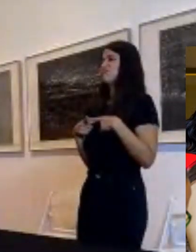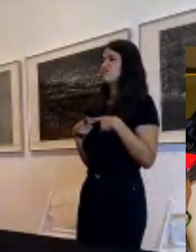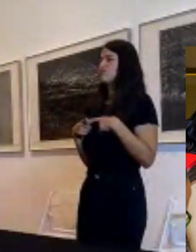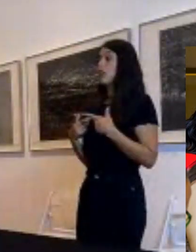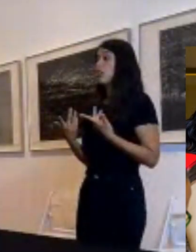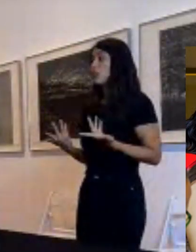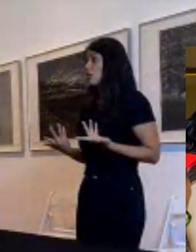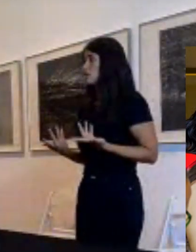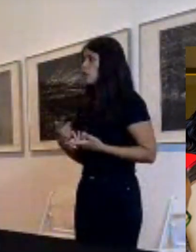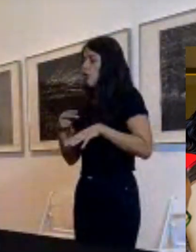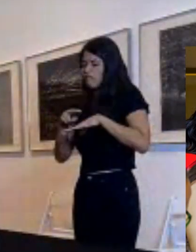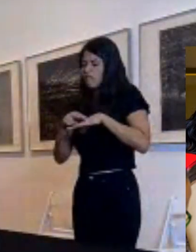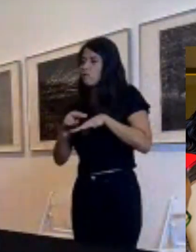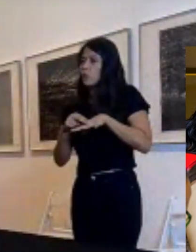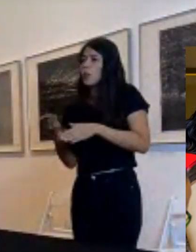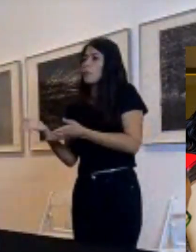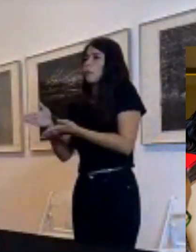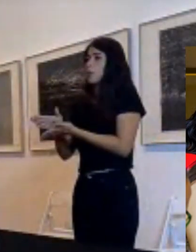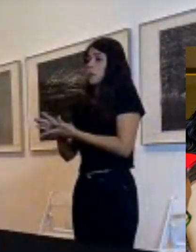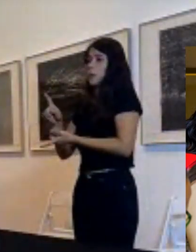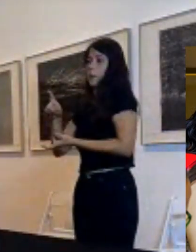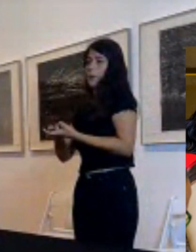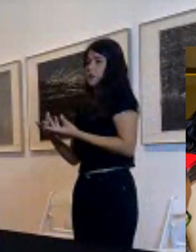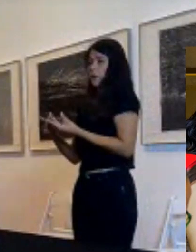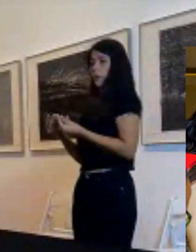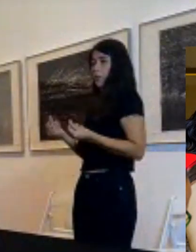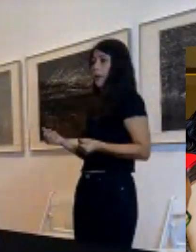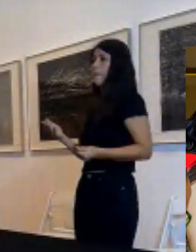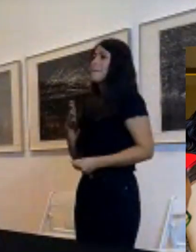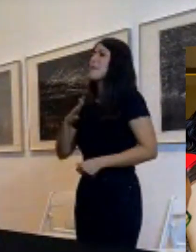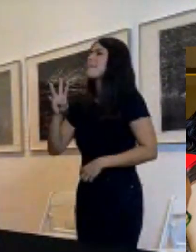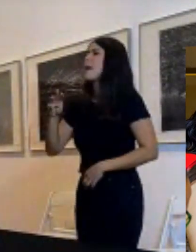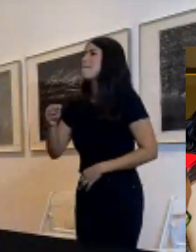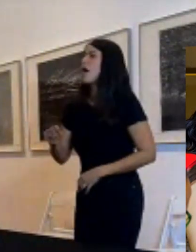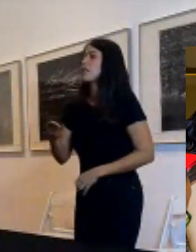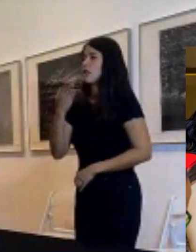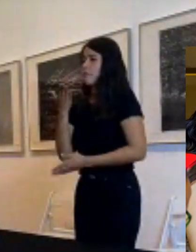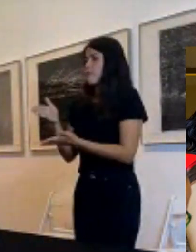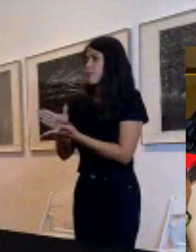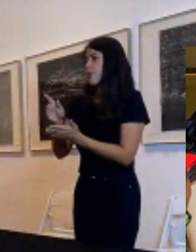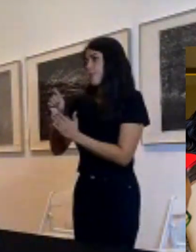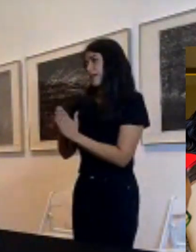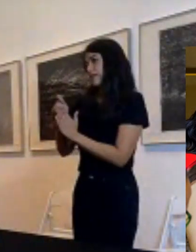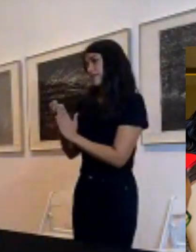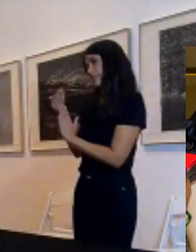Había quedado viuda hacía pocos meses, había perdido a mi madre pocos meses antes.